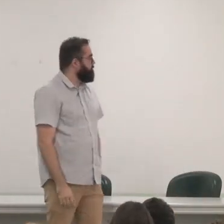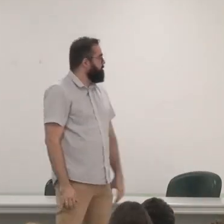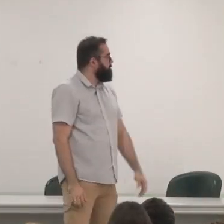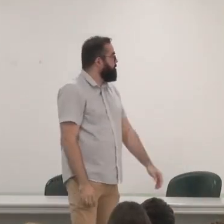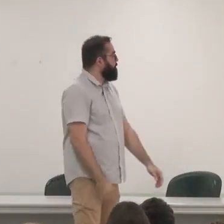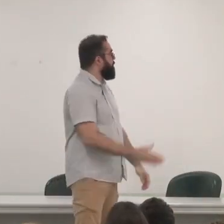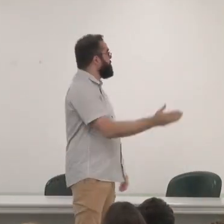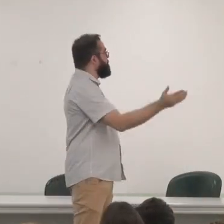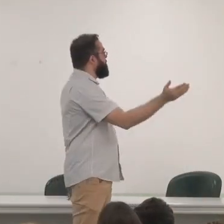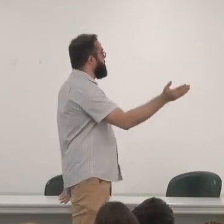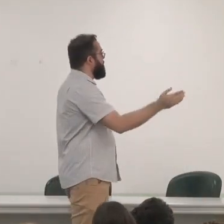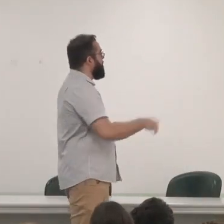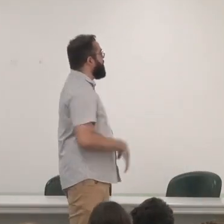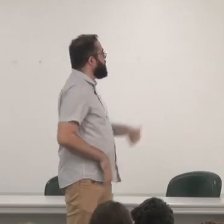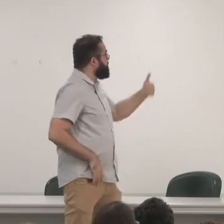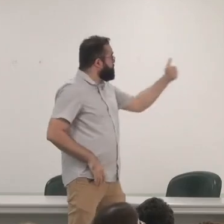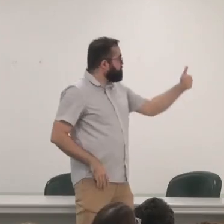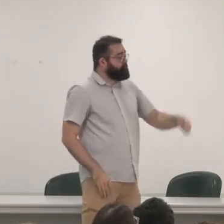sintaxe complexa, né?